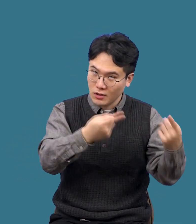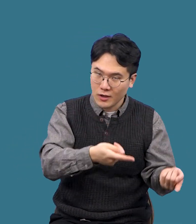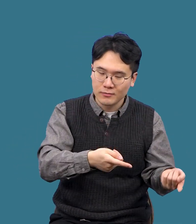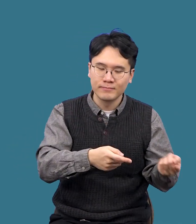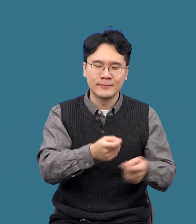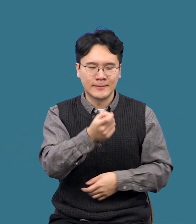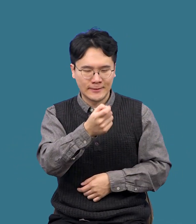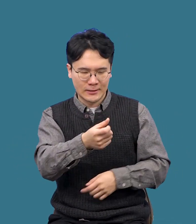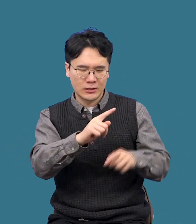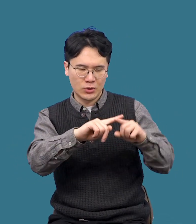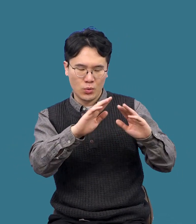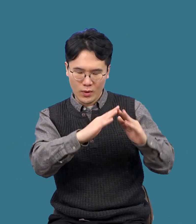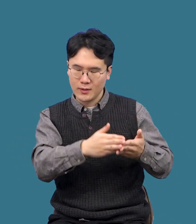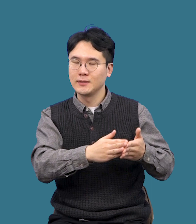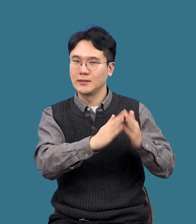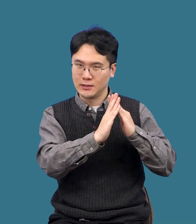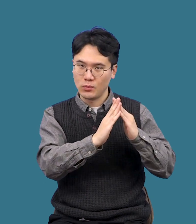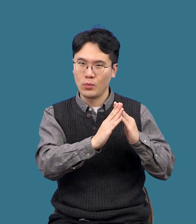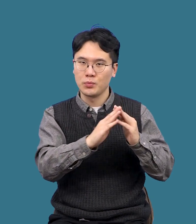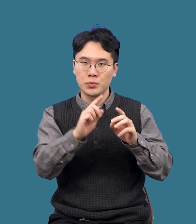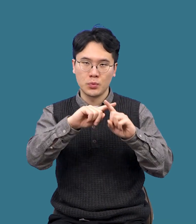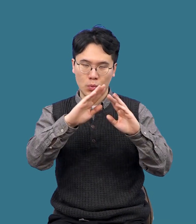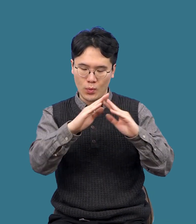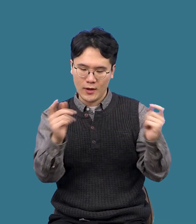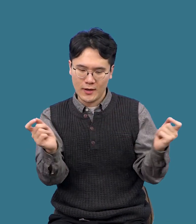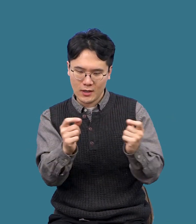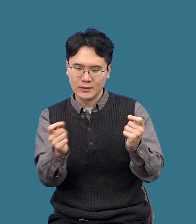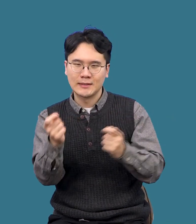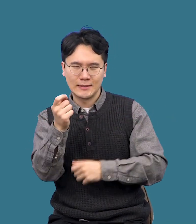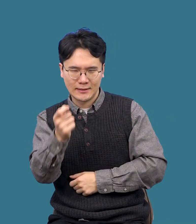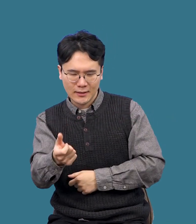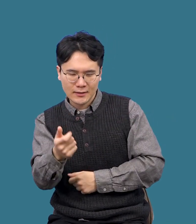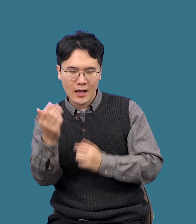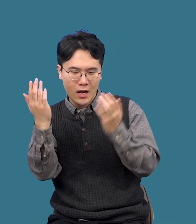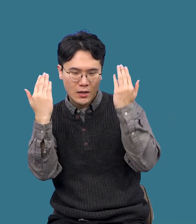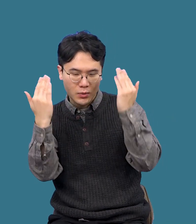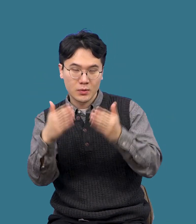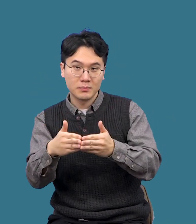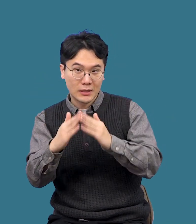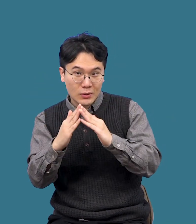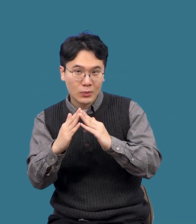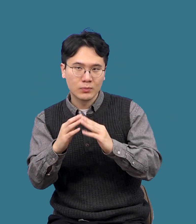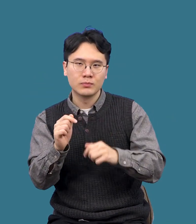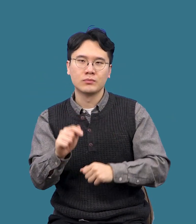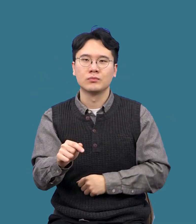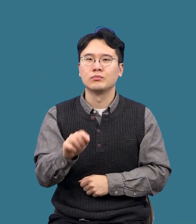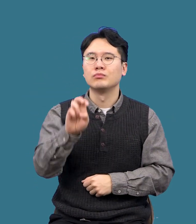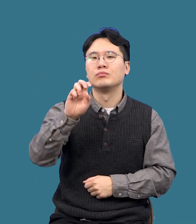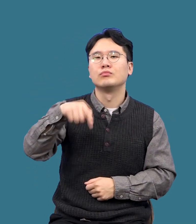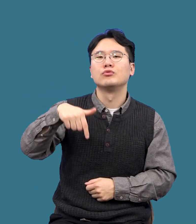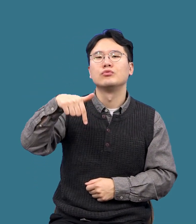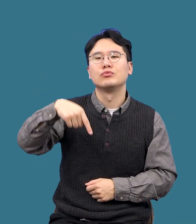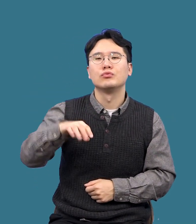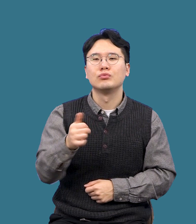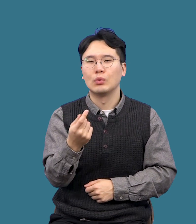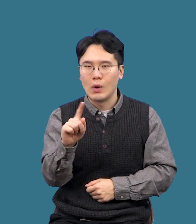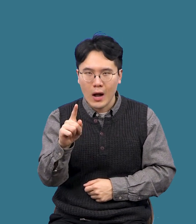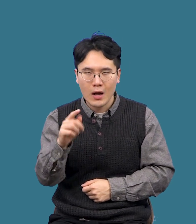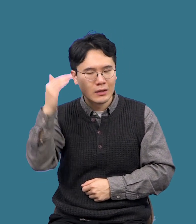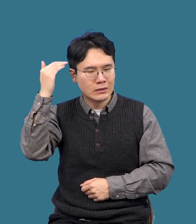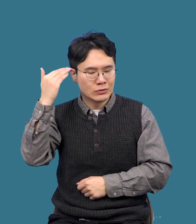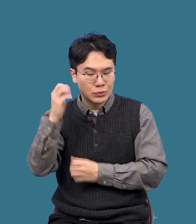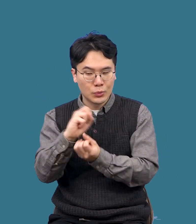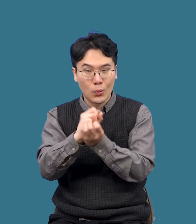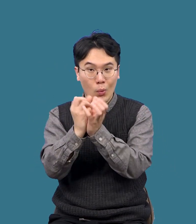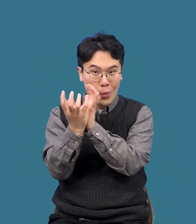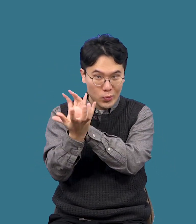옆에 자그마한 학교를 만들고 학교와 교회 주변에 무궁화 꽃을 심습니다.